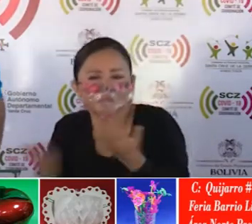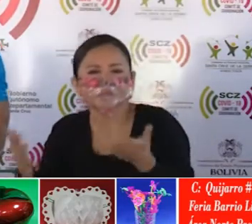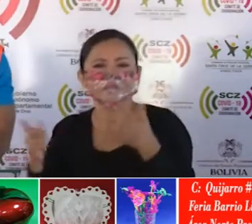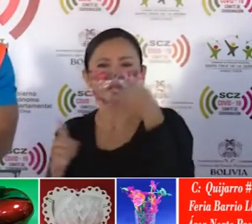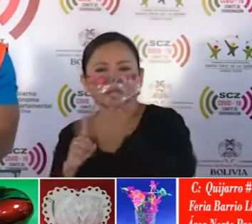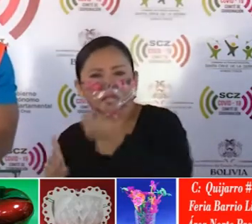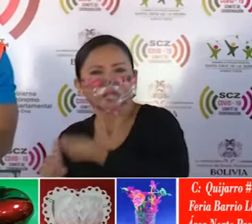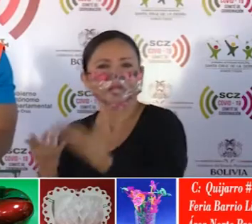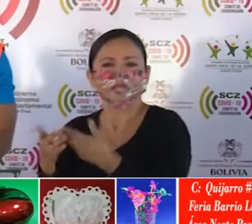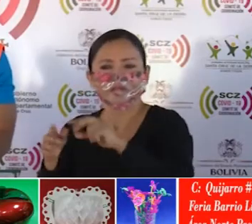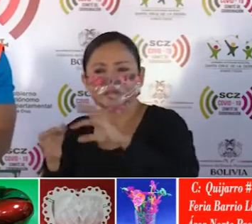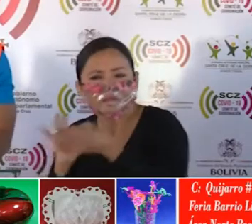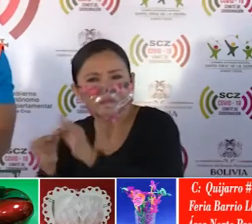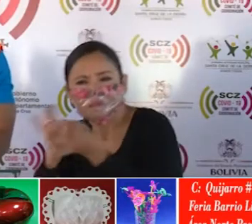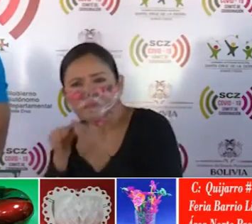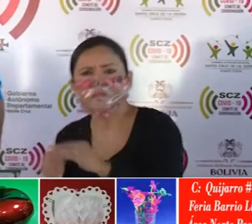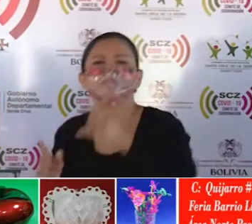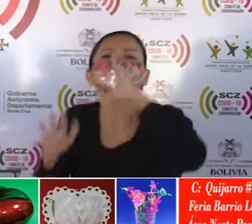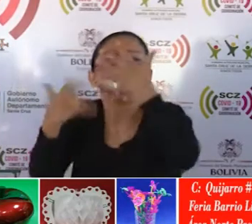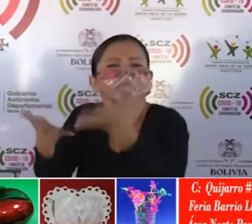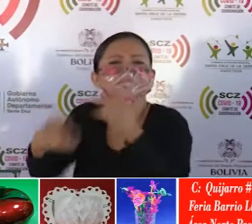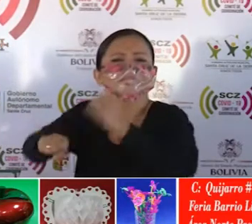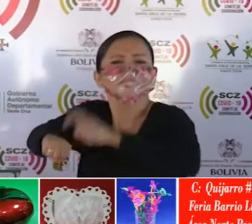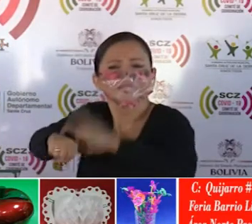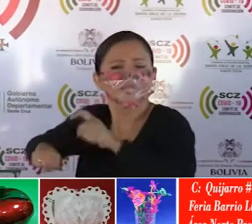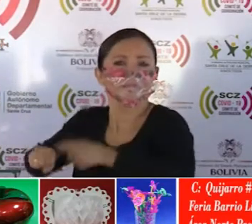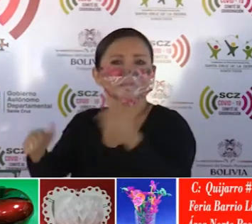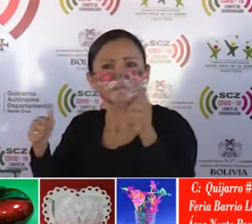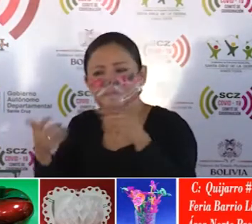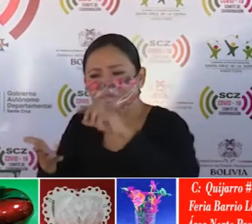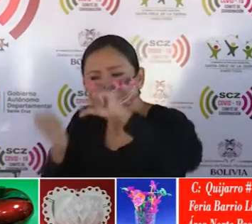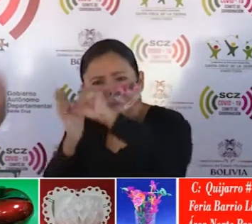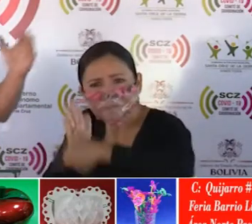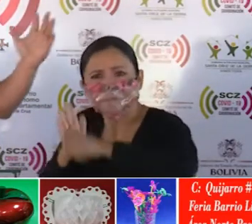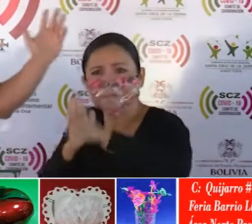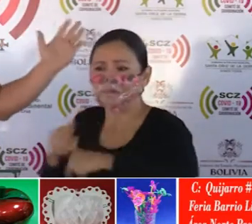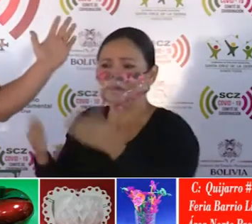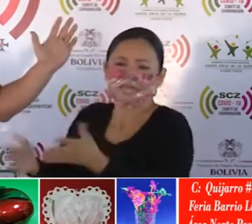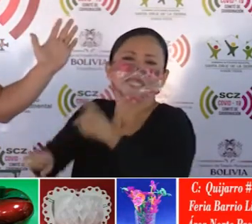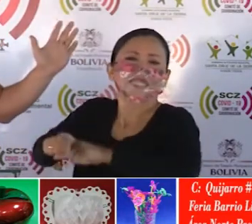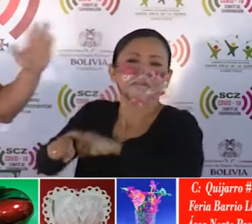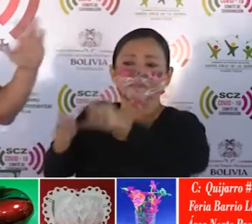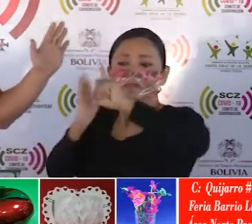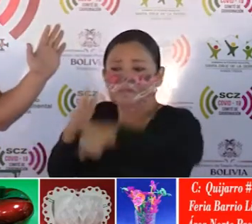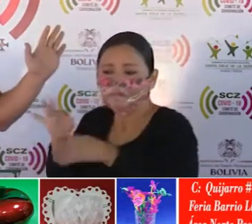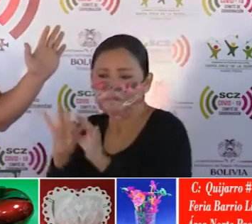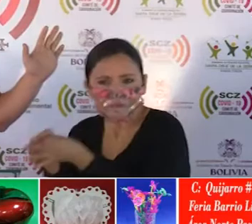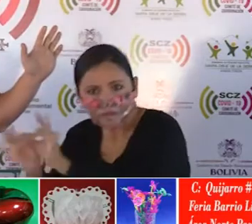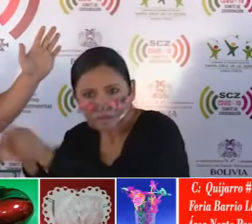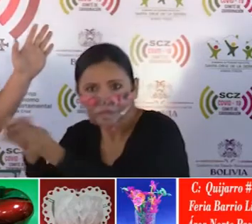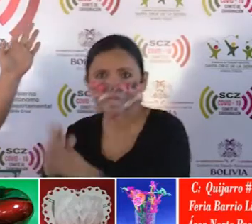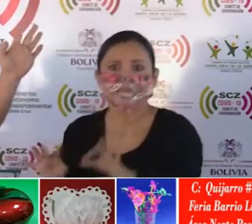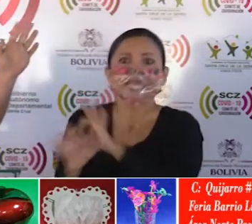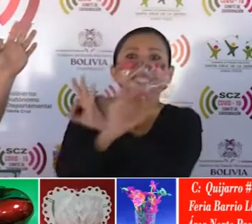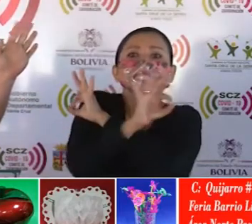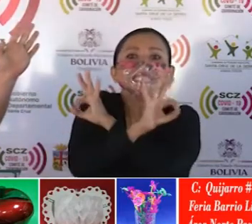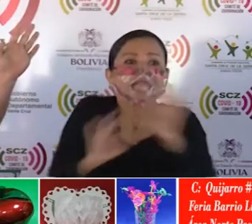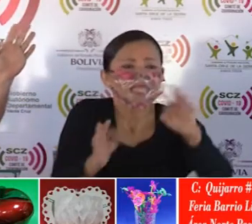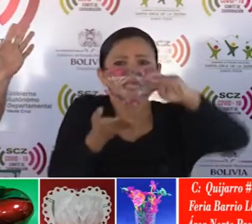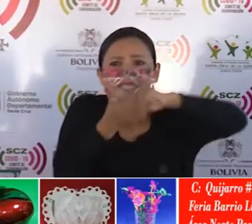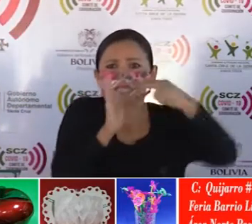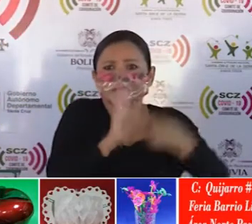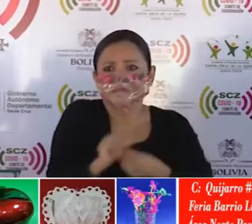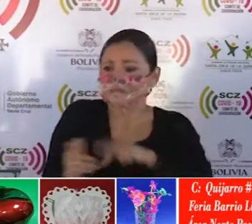para poderse solucionar y para poder atenderlas debidamente en su momento. Nadie tiene que quedar